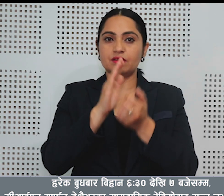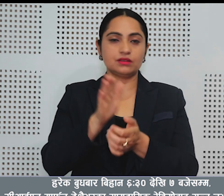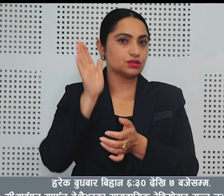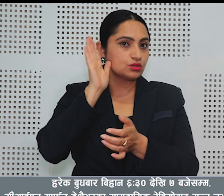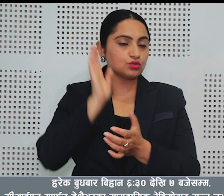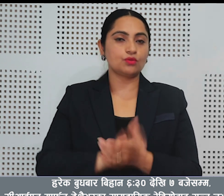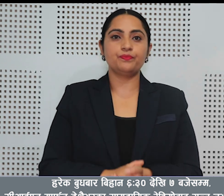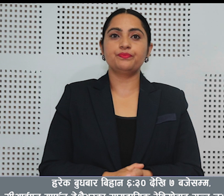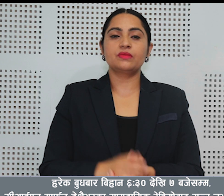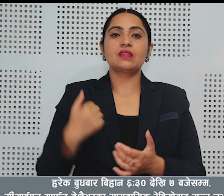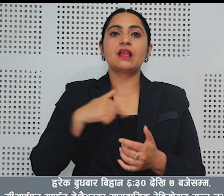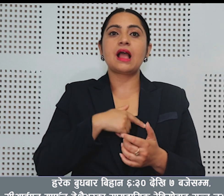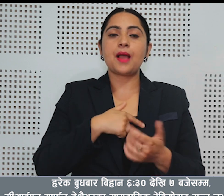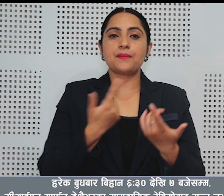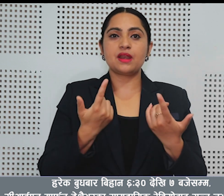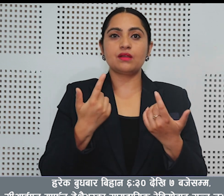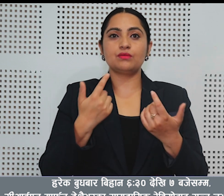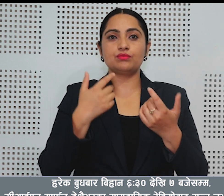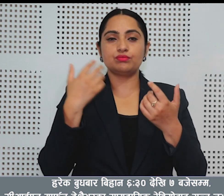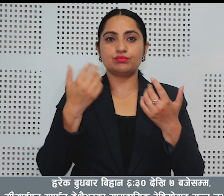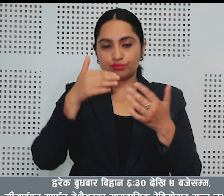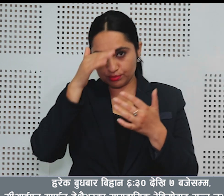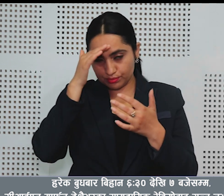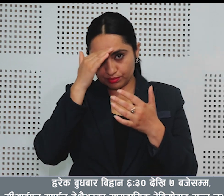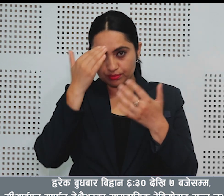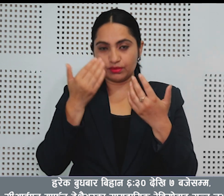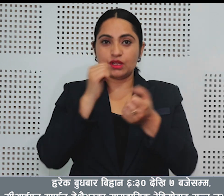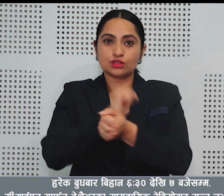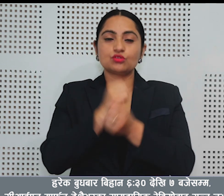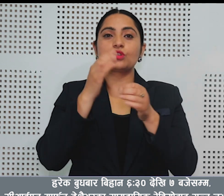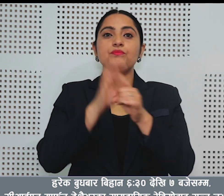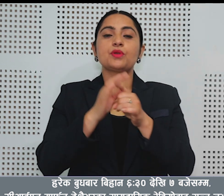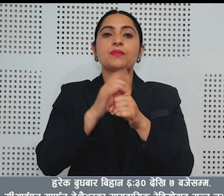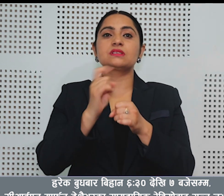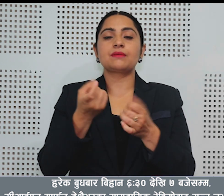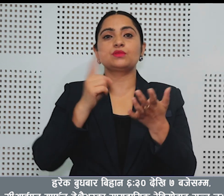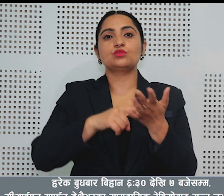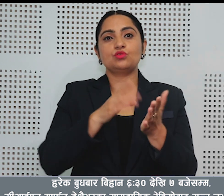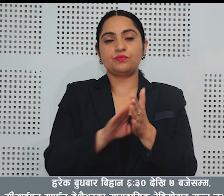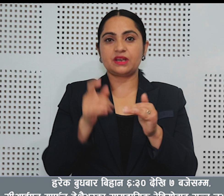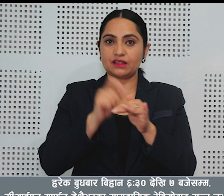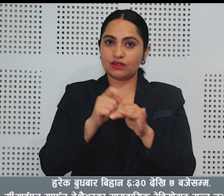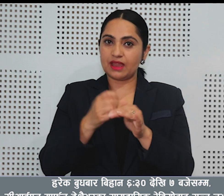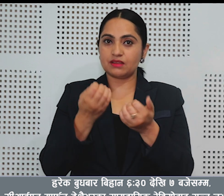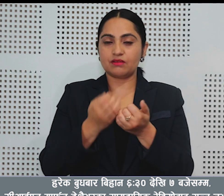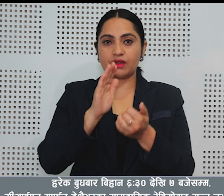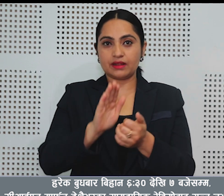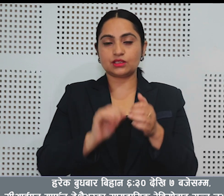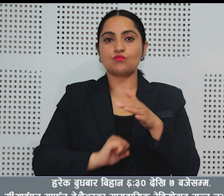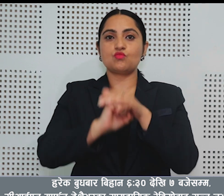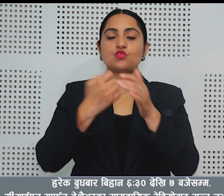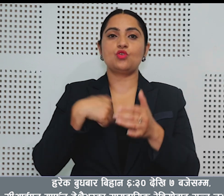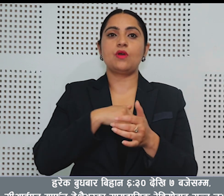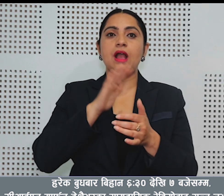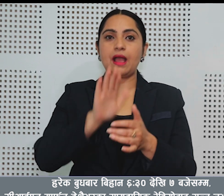है त। हामीले अब विपद व्यवस्थापनको लागि विशेष गरी जोखिम व्यवस्थापनको लागि भनेर सुरुबाट नै तयारी गर्दै आइरहेका छौँ। मेन त